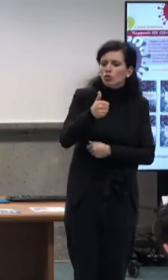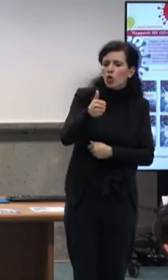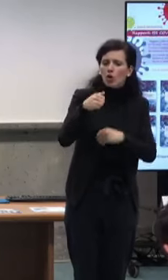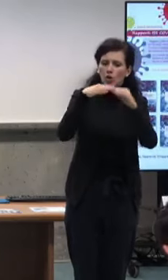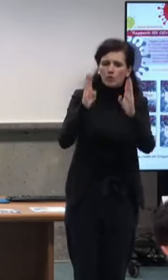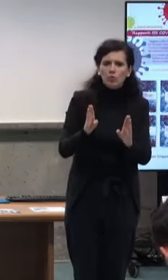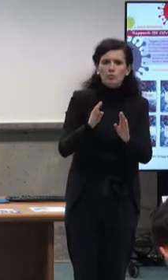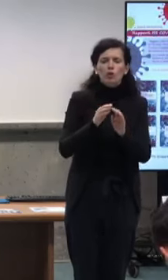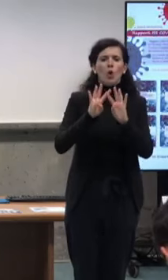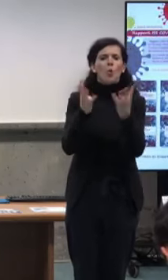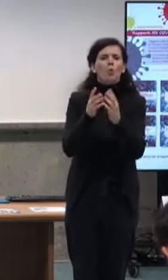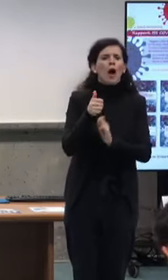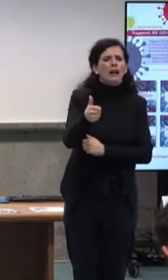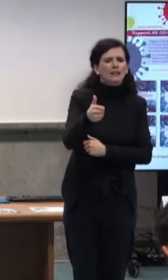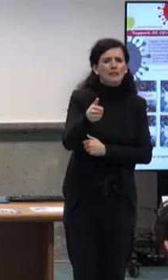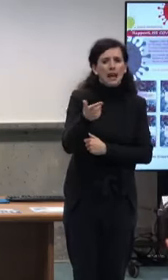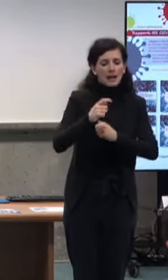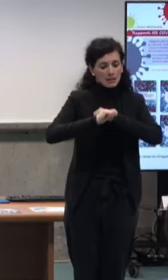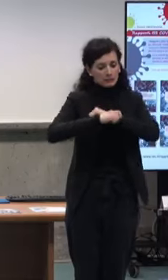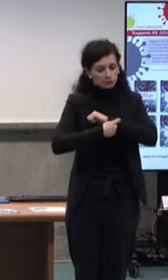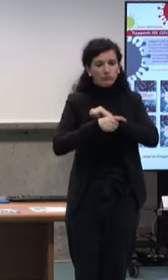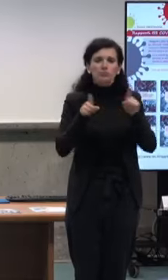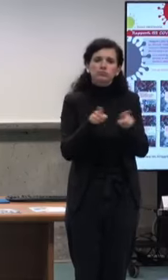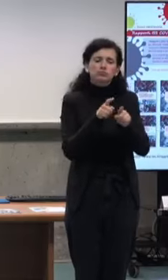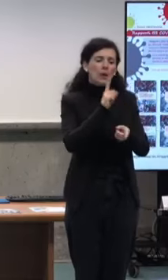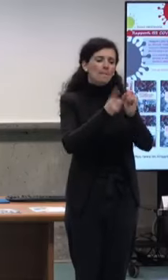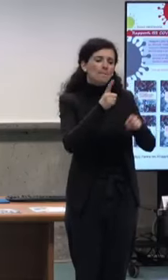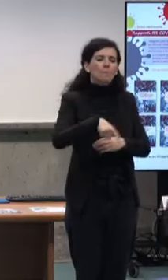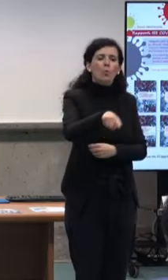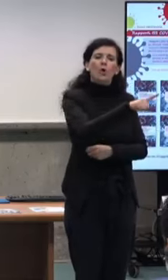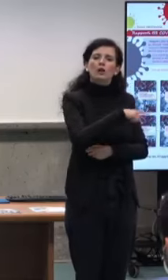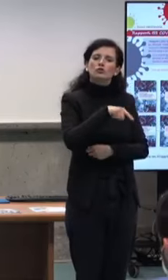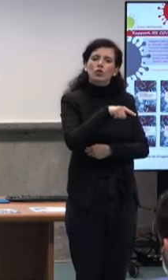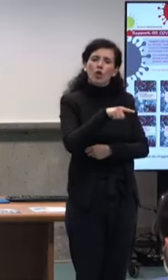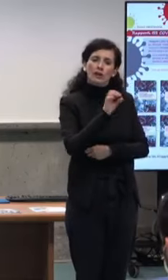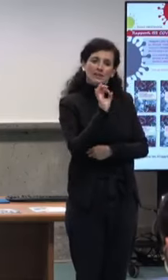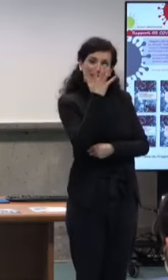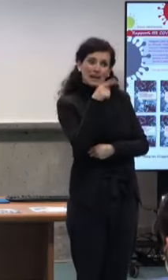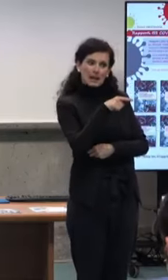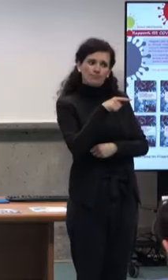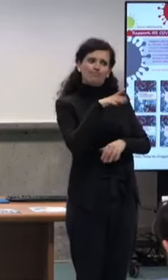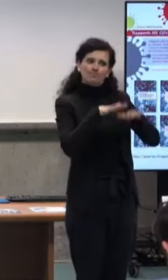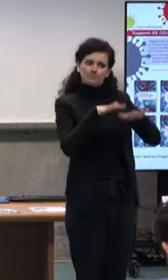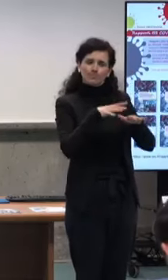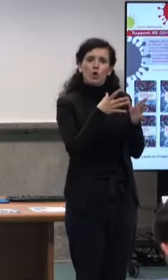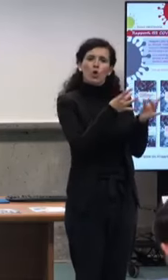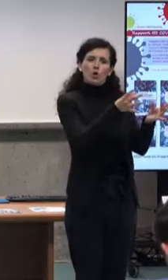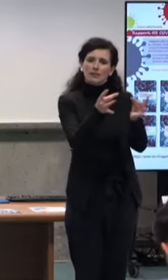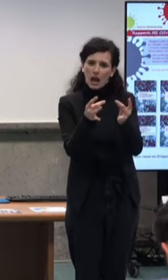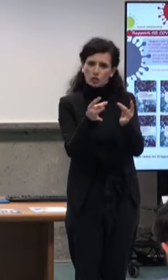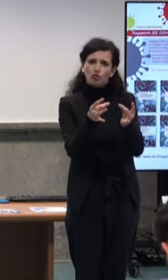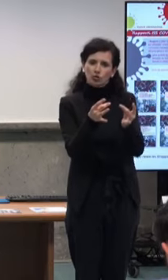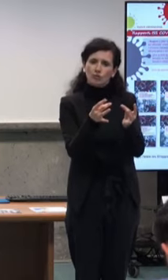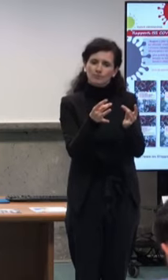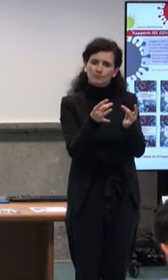queste con lo stesso rigore con cui viene 40 nata la popolazione in presunzione di contagio abilità in